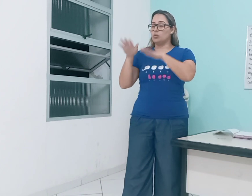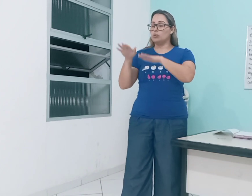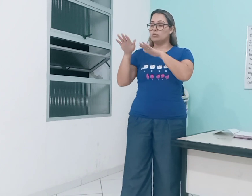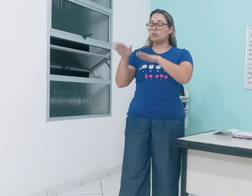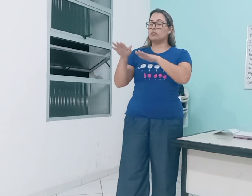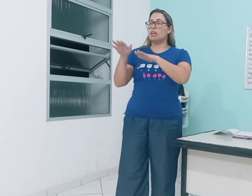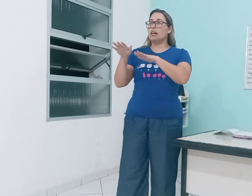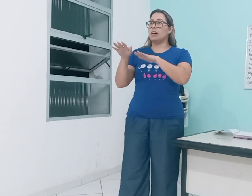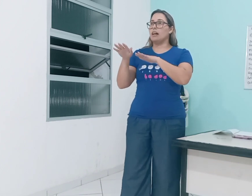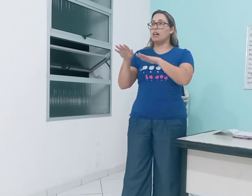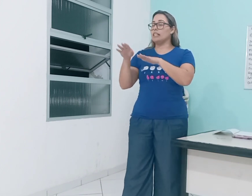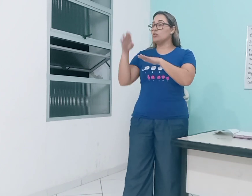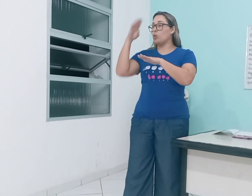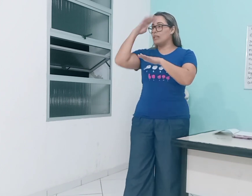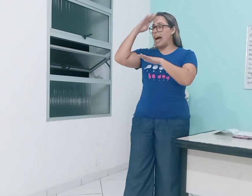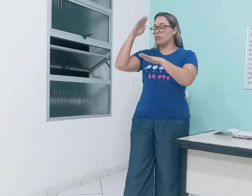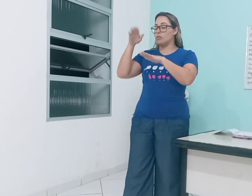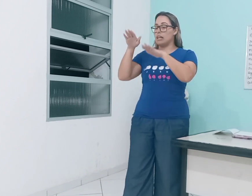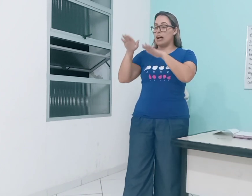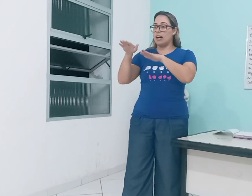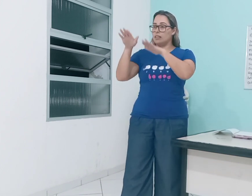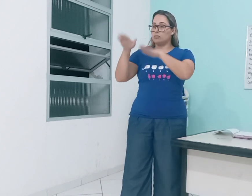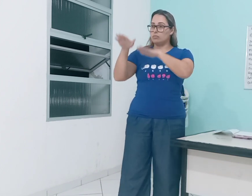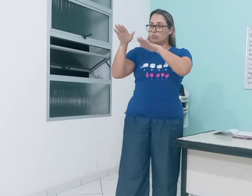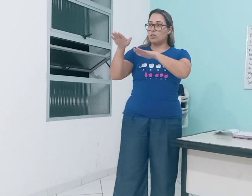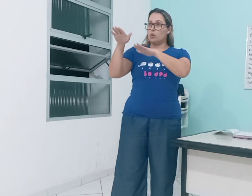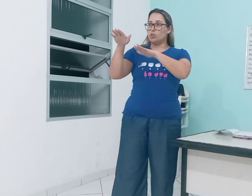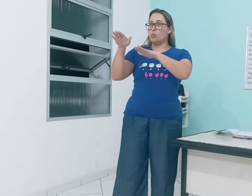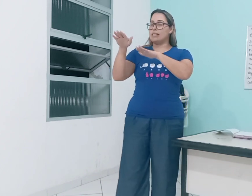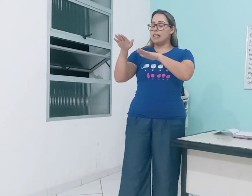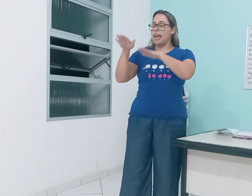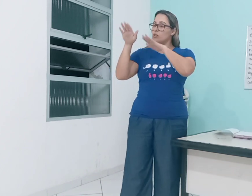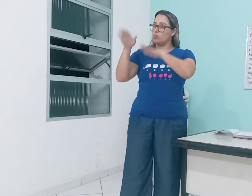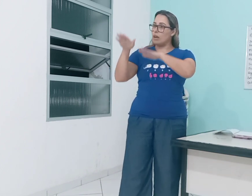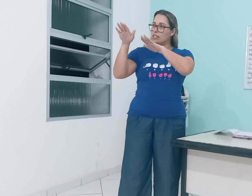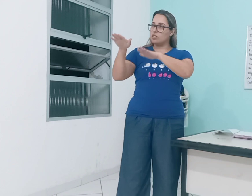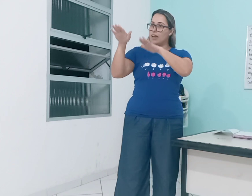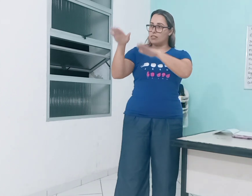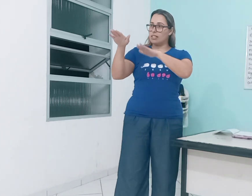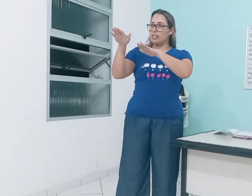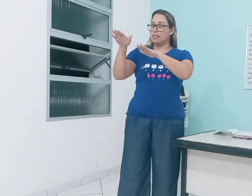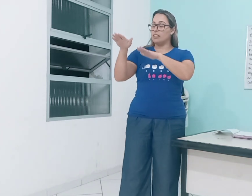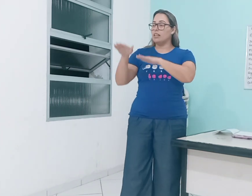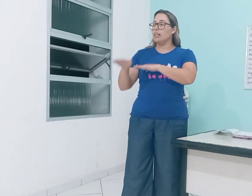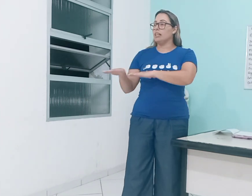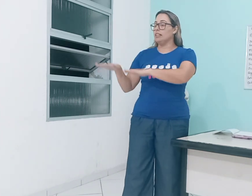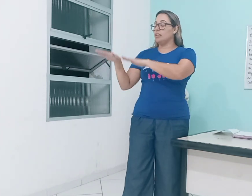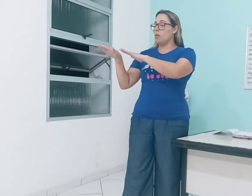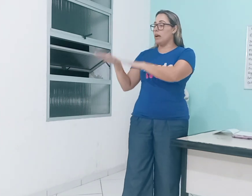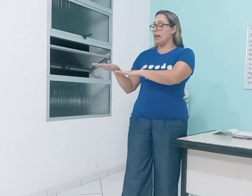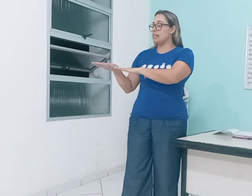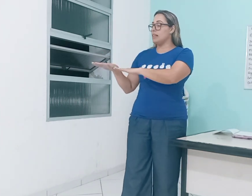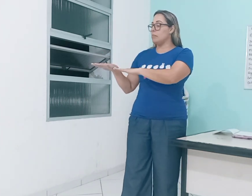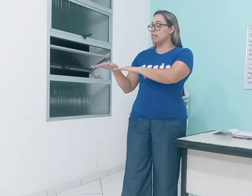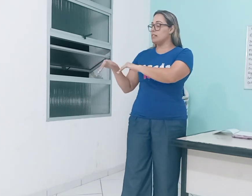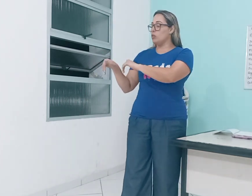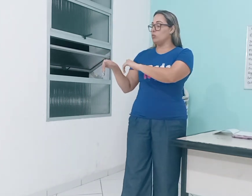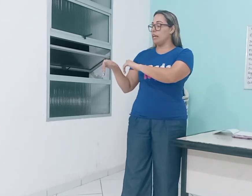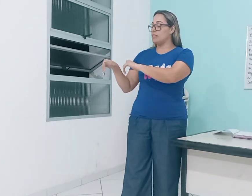trânsito, tem soldados de um exército, a gente faz isso aqui. Então, essa é a menção do mês de